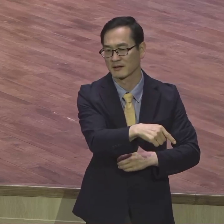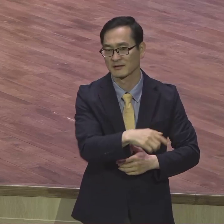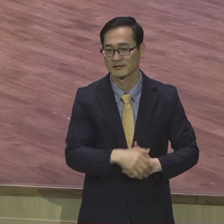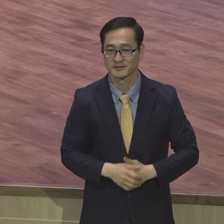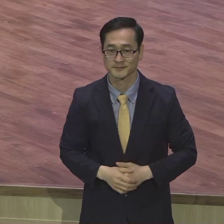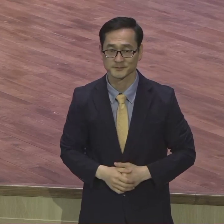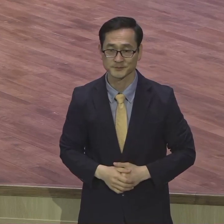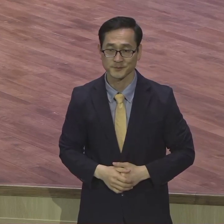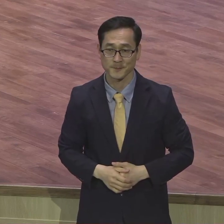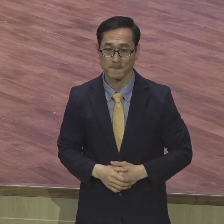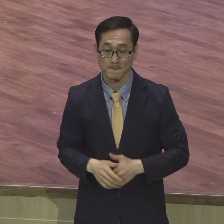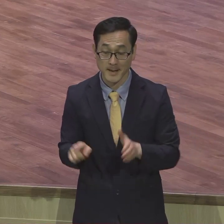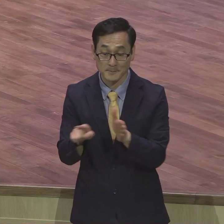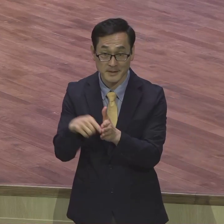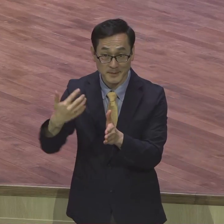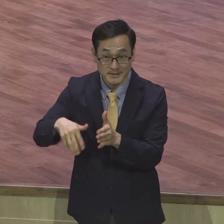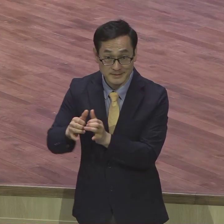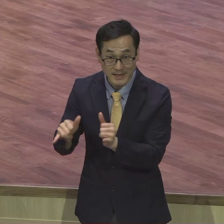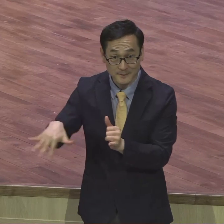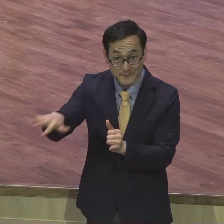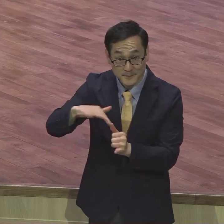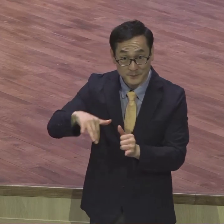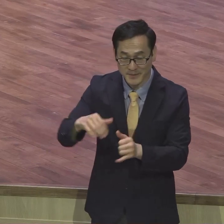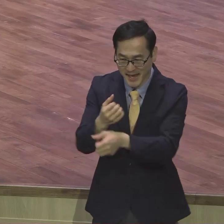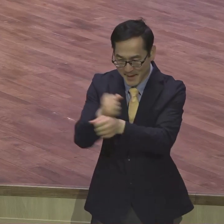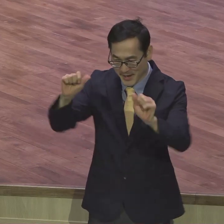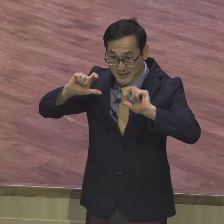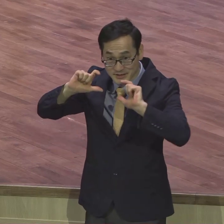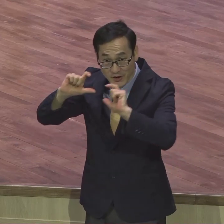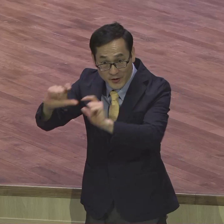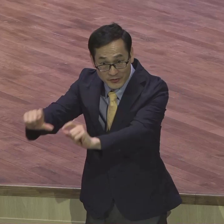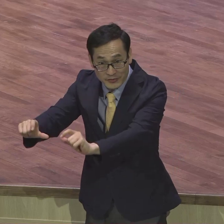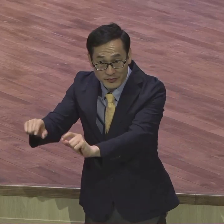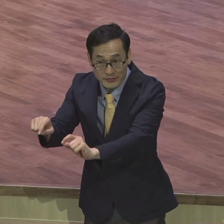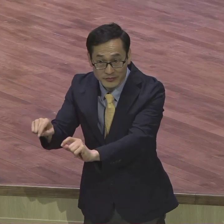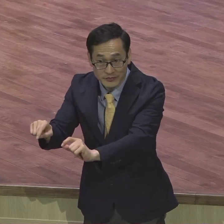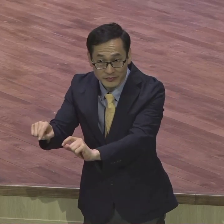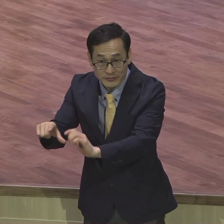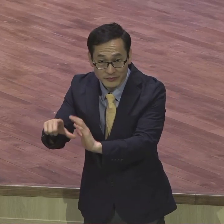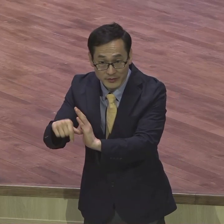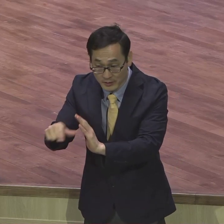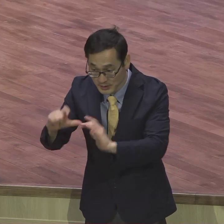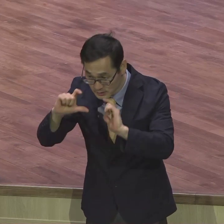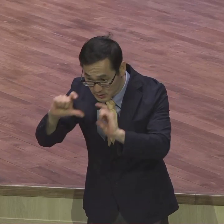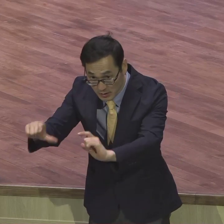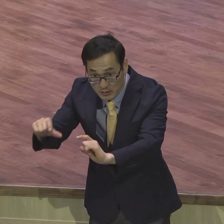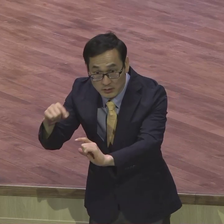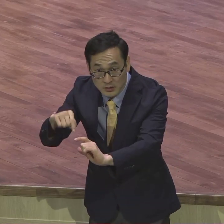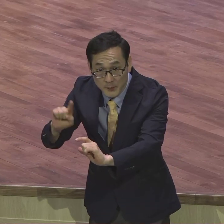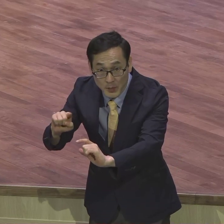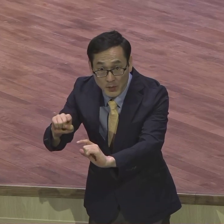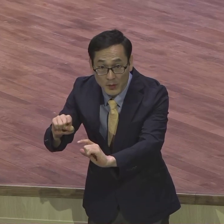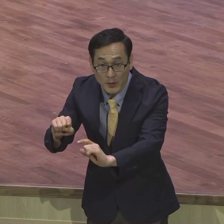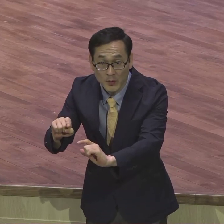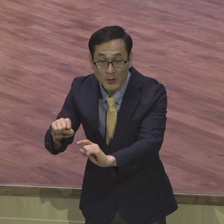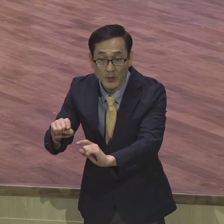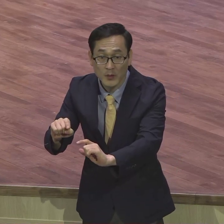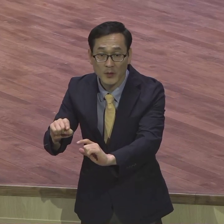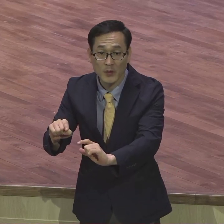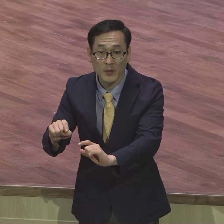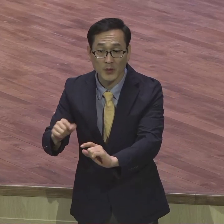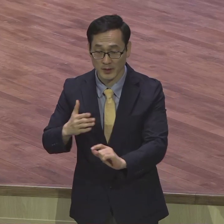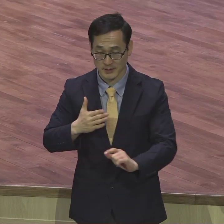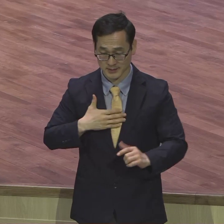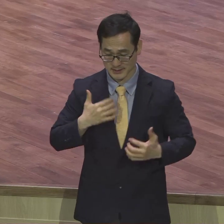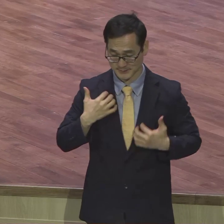불신자에게 이 해방 선언을 선포하는 것이 뭐냐. 이런 해방이 있다. 내가